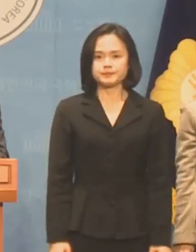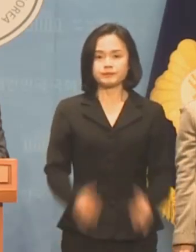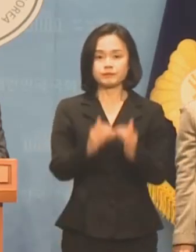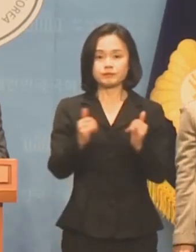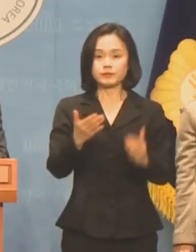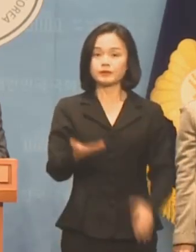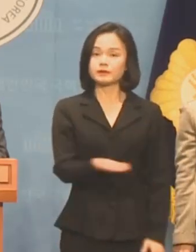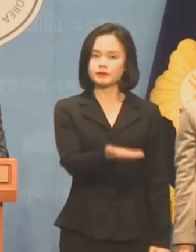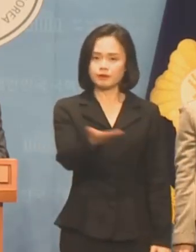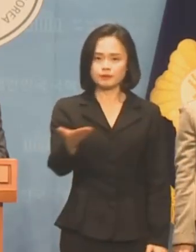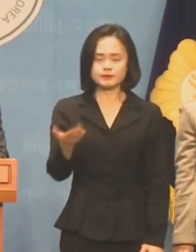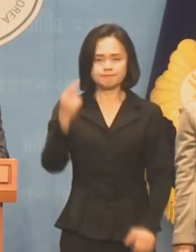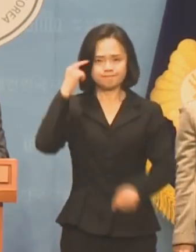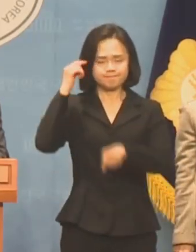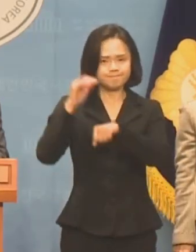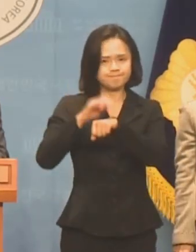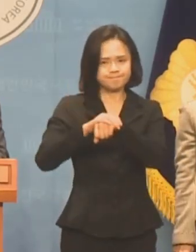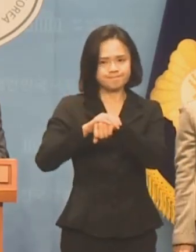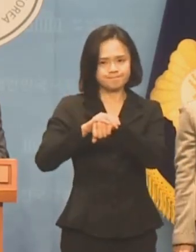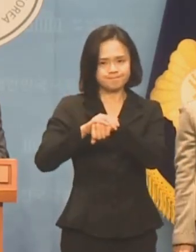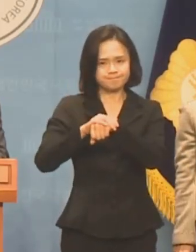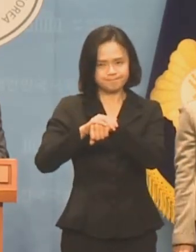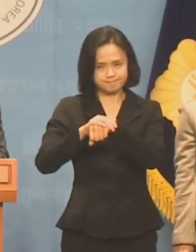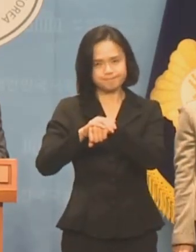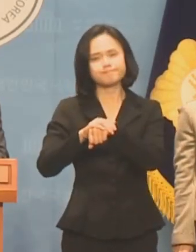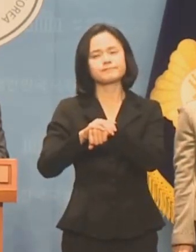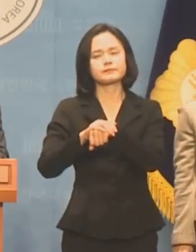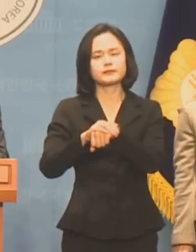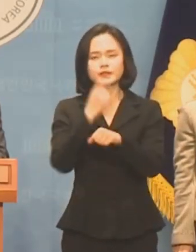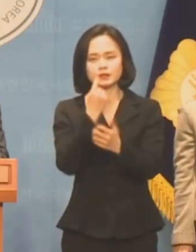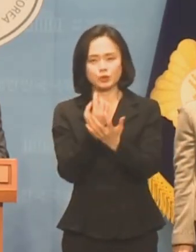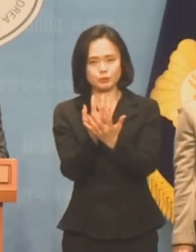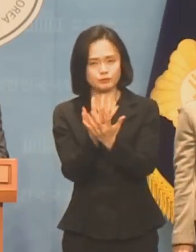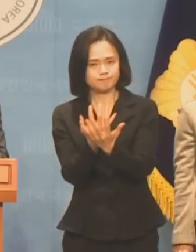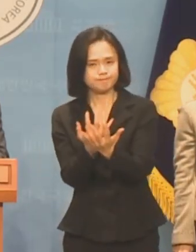국민들이 현명하게 적극적으로 앞장서주셔서